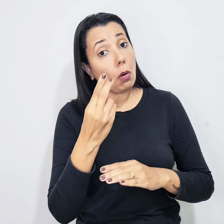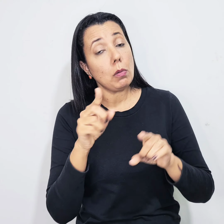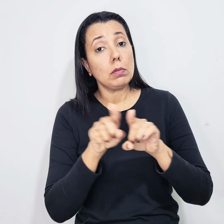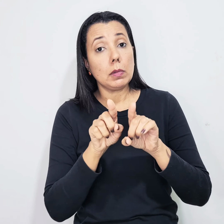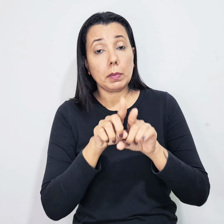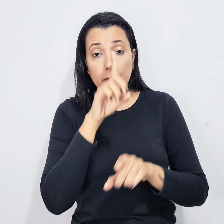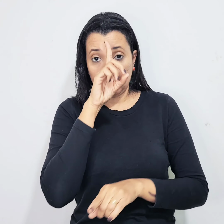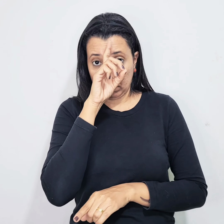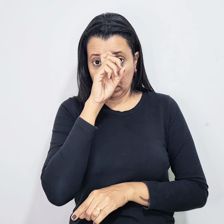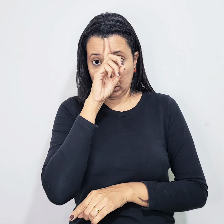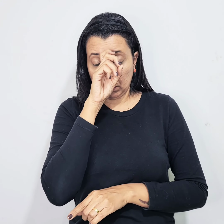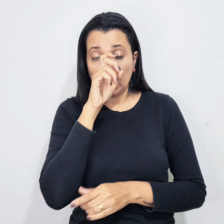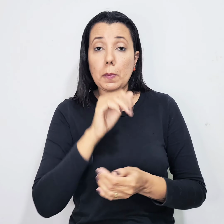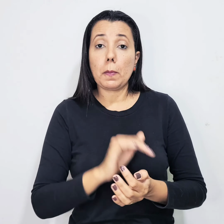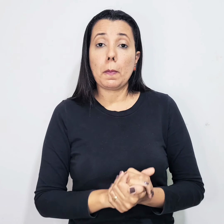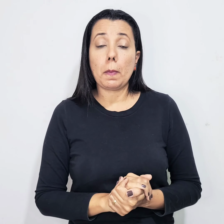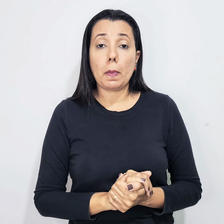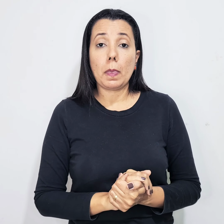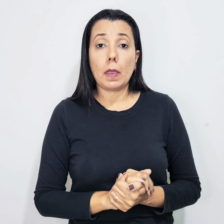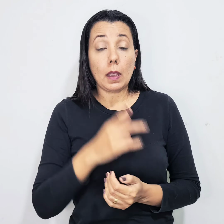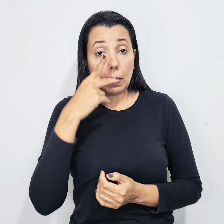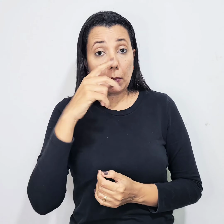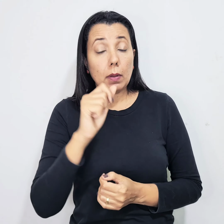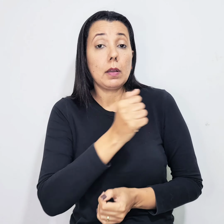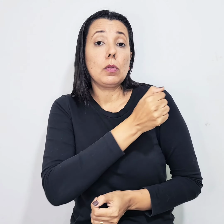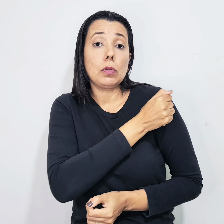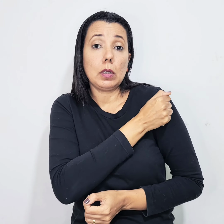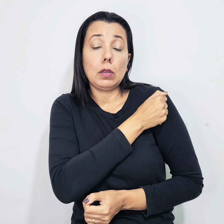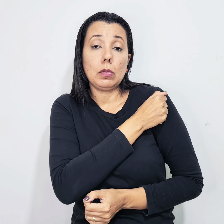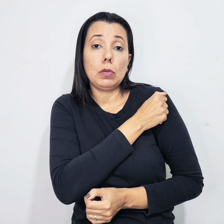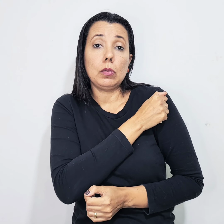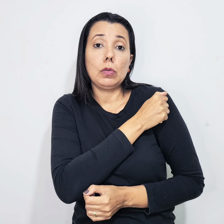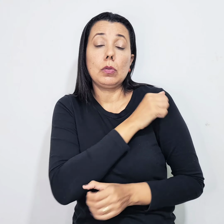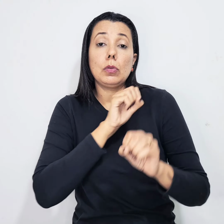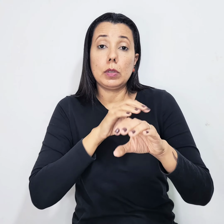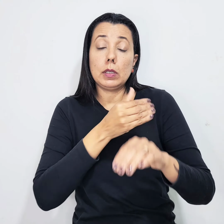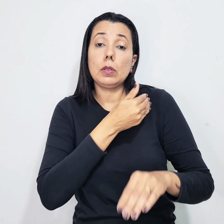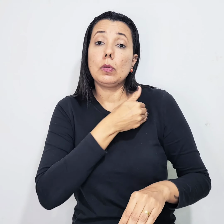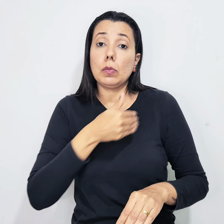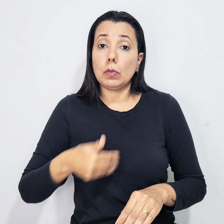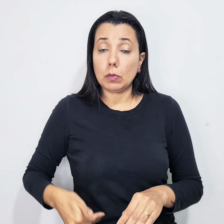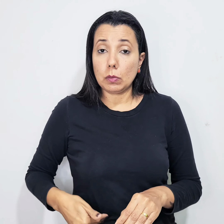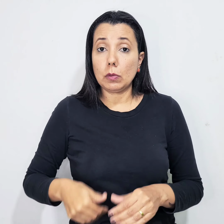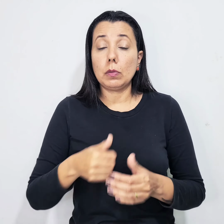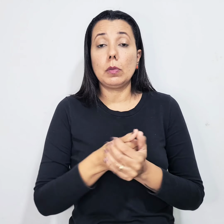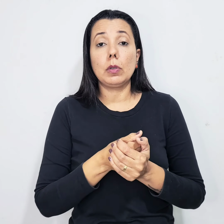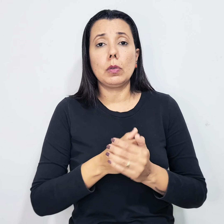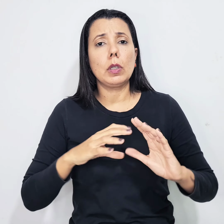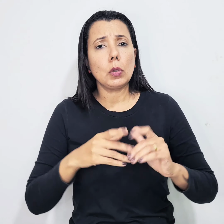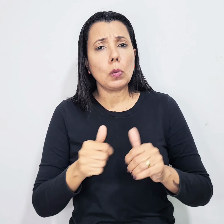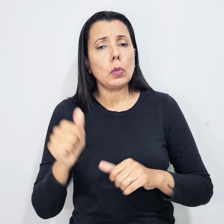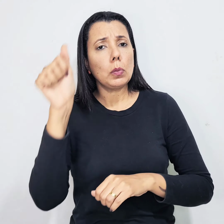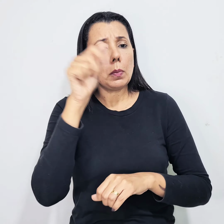hospitalar. Para os estudantes da rede pública de ensino em todo o país, deve